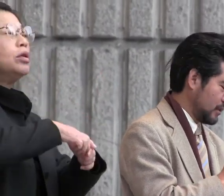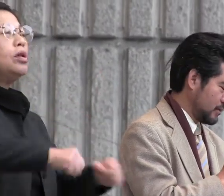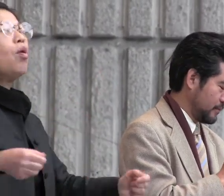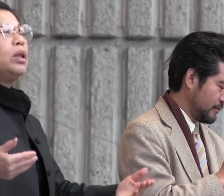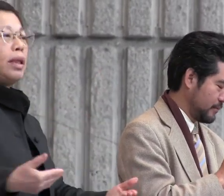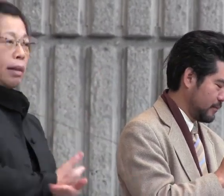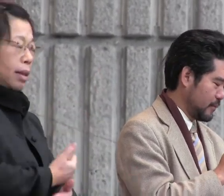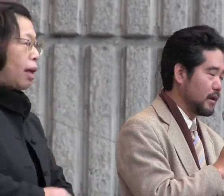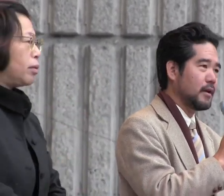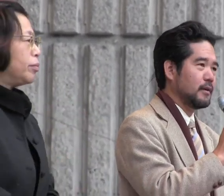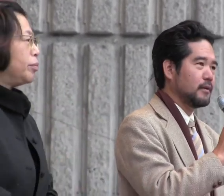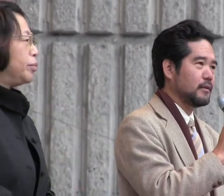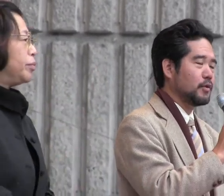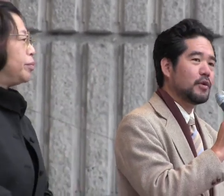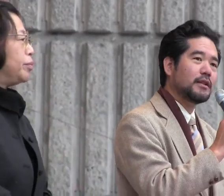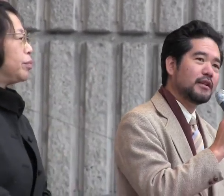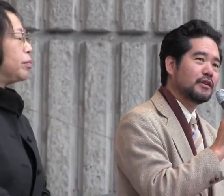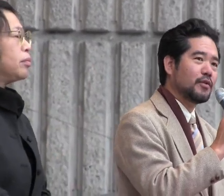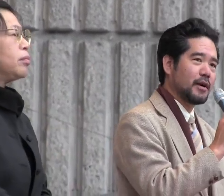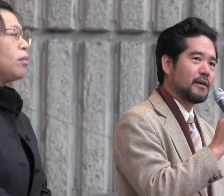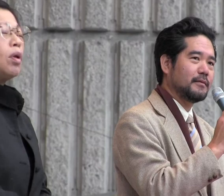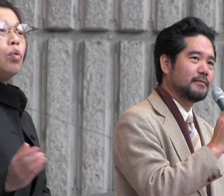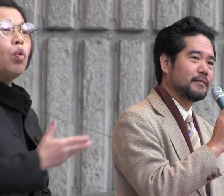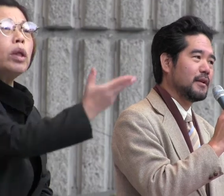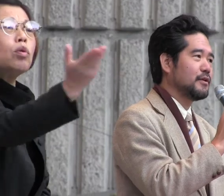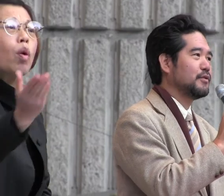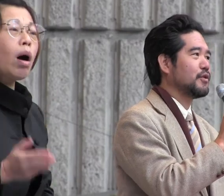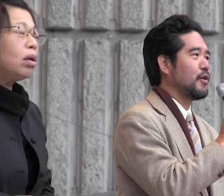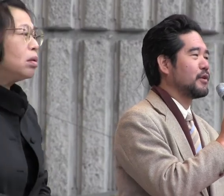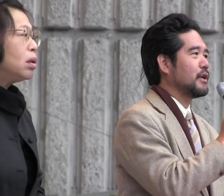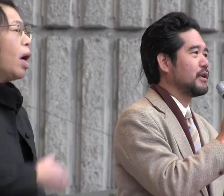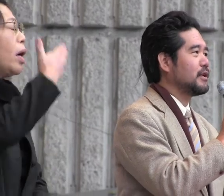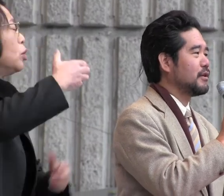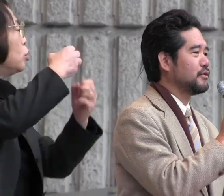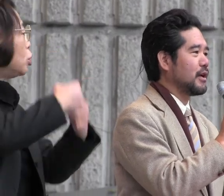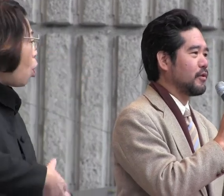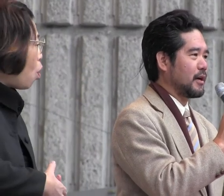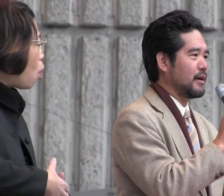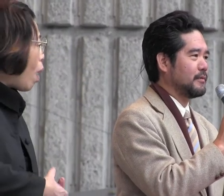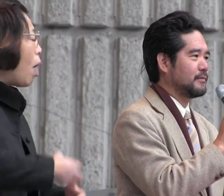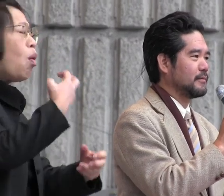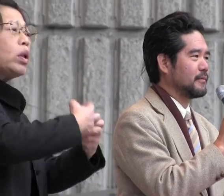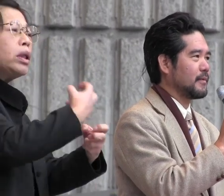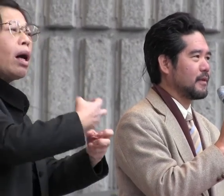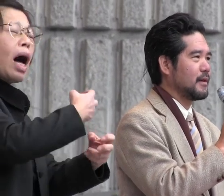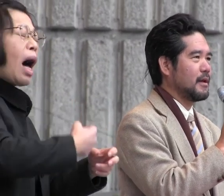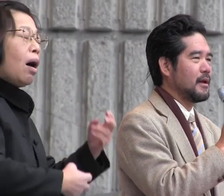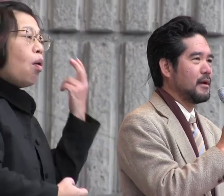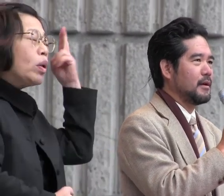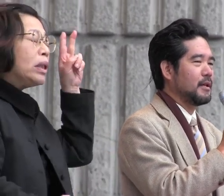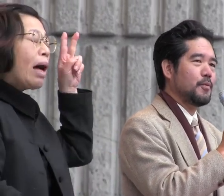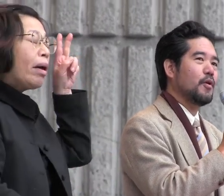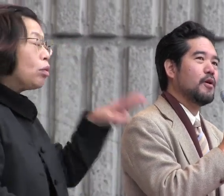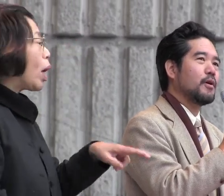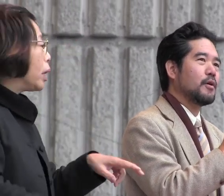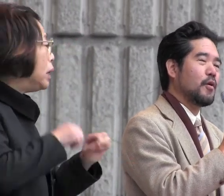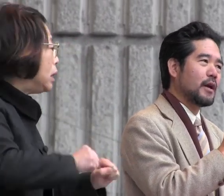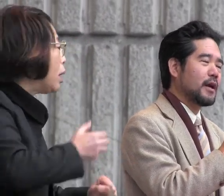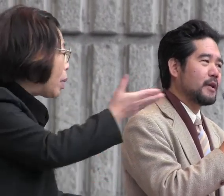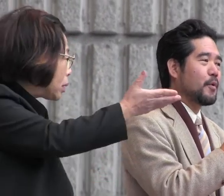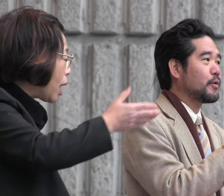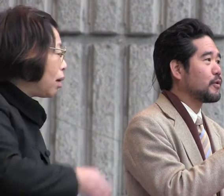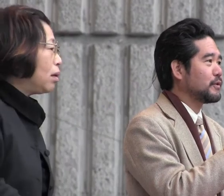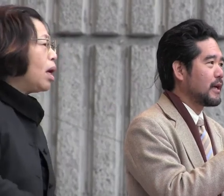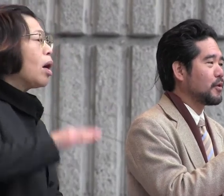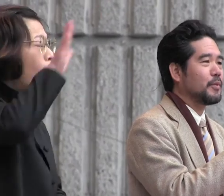ていったんです。どうなったでしょうか。9条は沖縄で生きてるんだろうか。でもこ